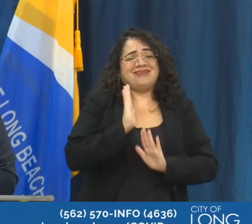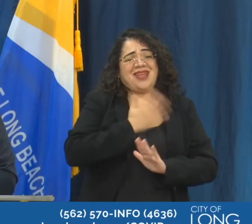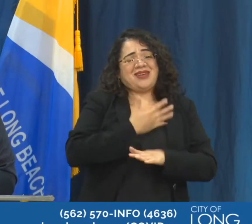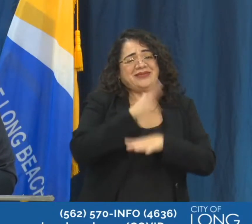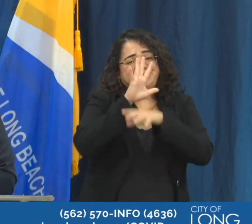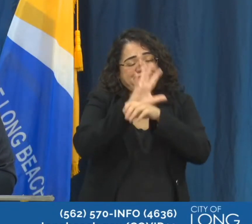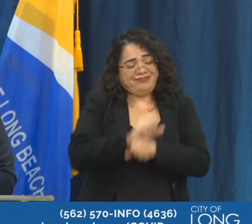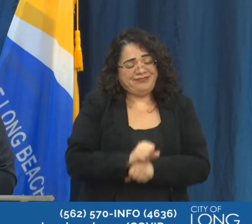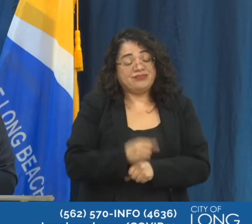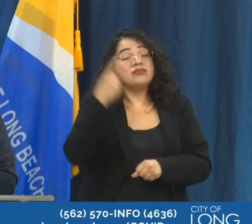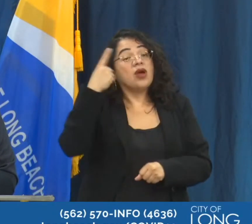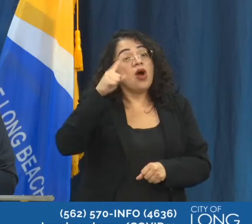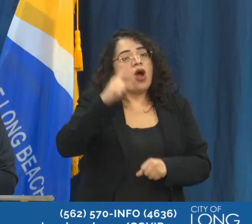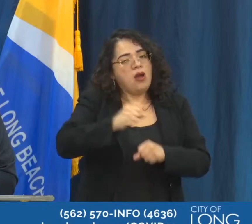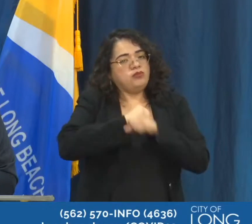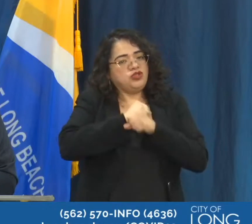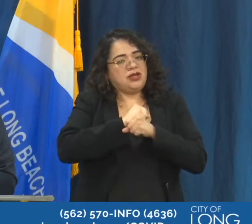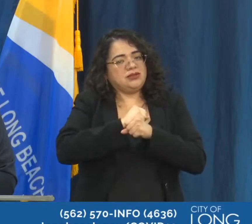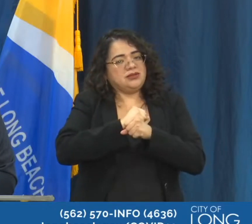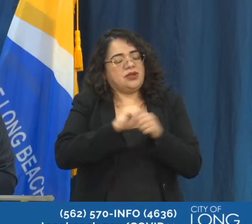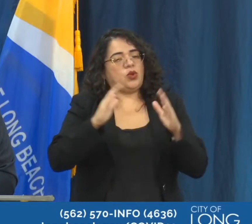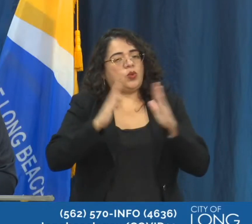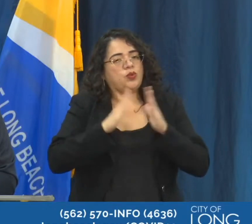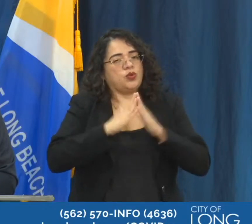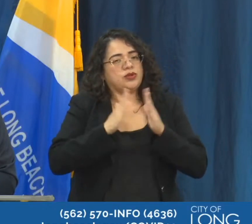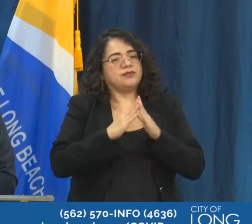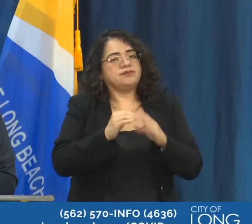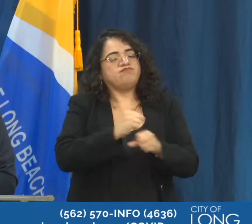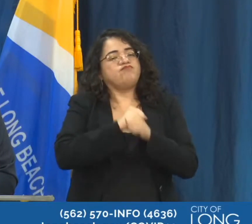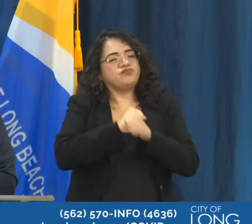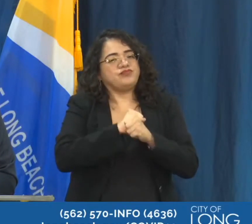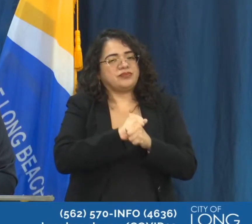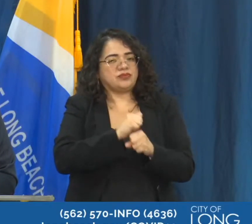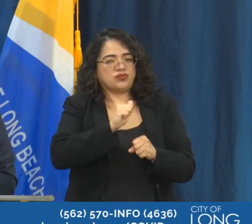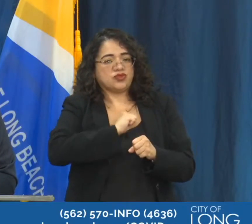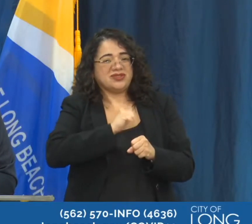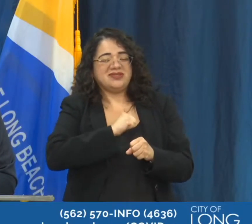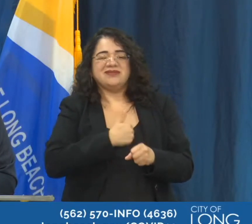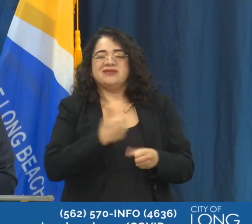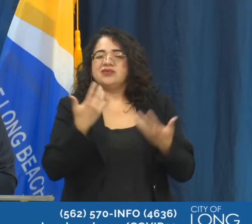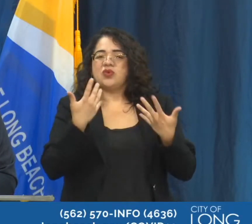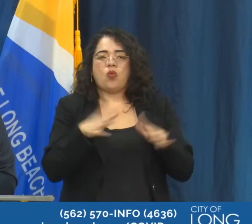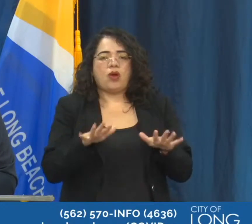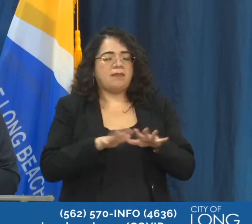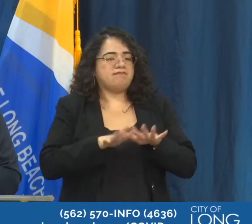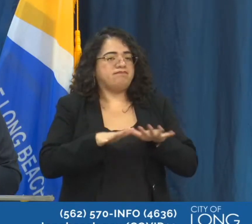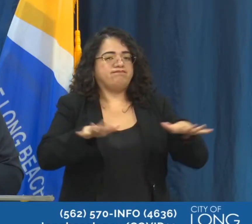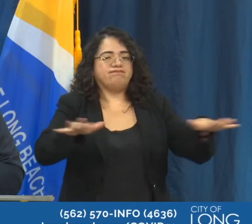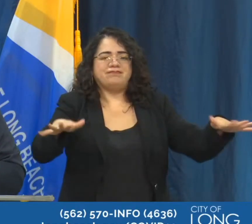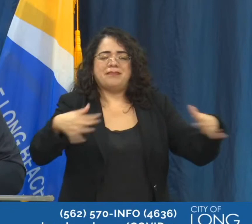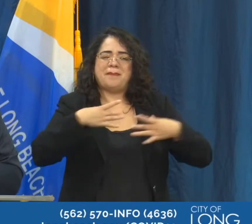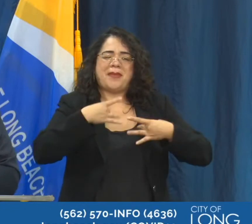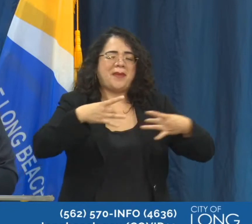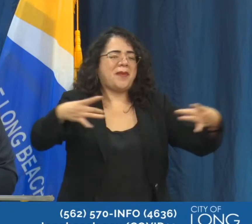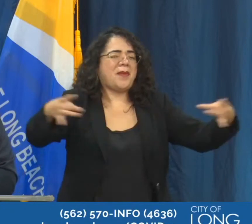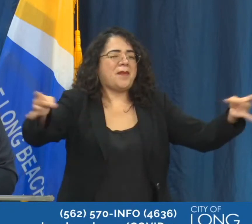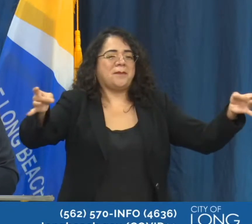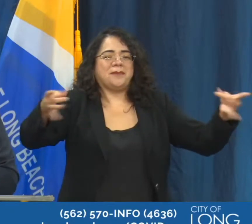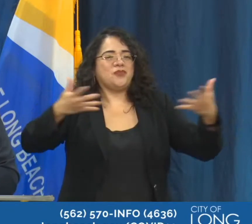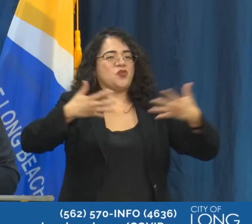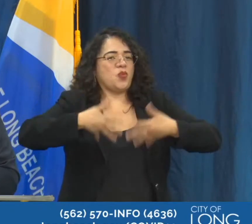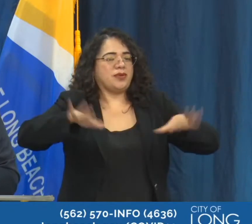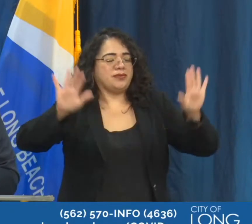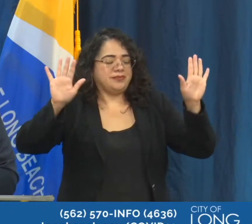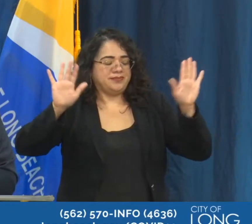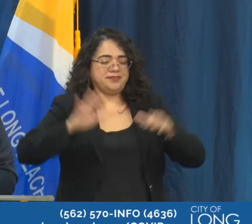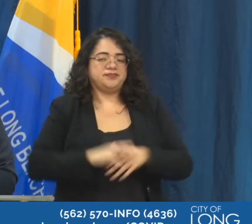asegurarnos que no sigamos una propagation del virus otra vez el general en general en cuando más